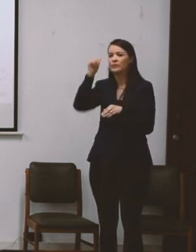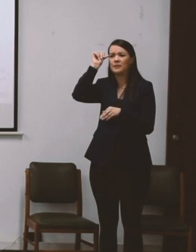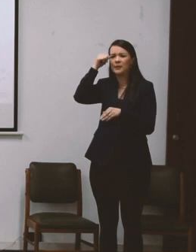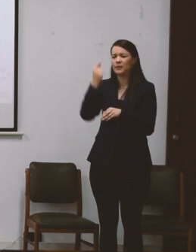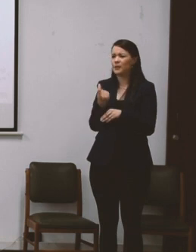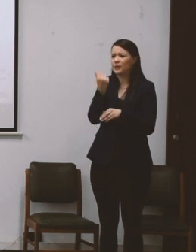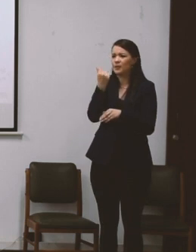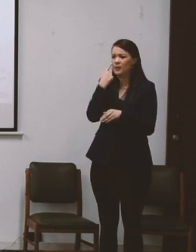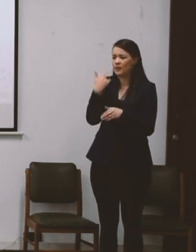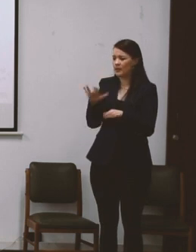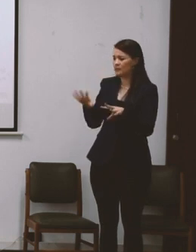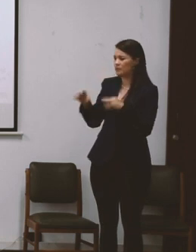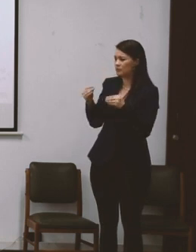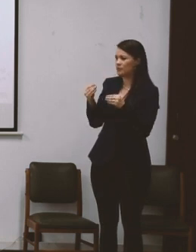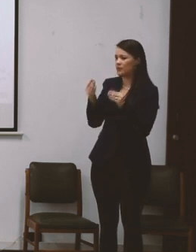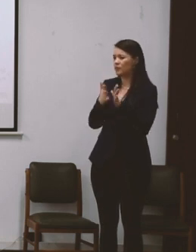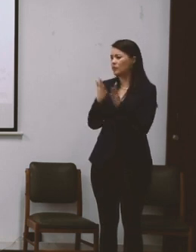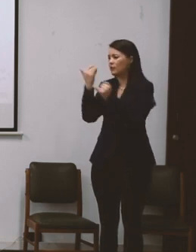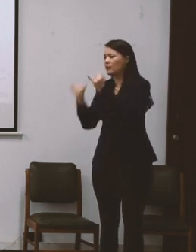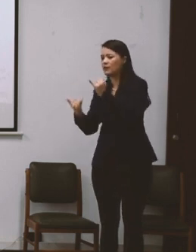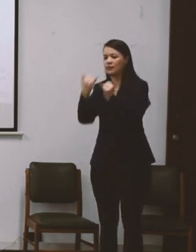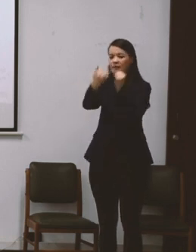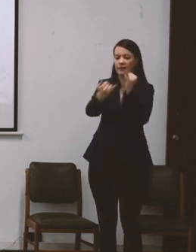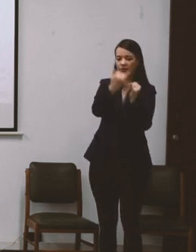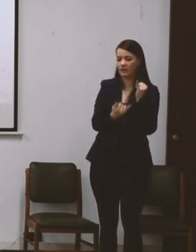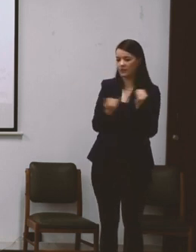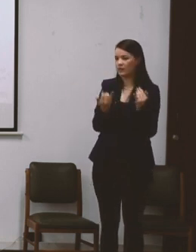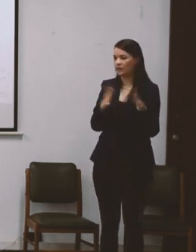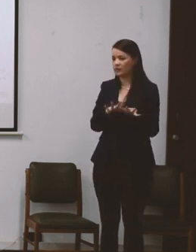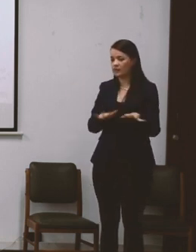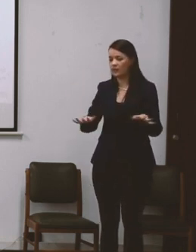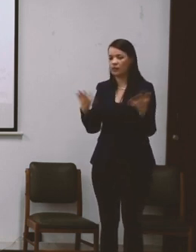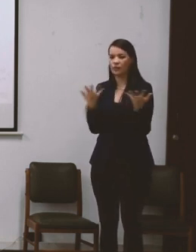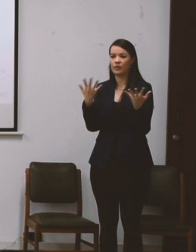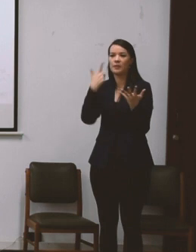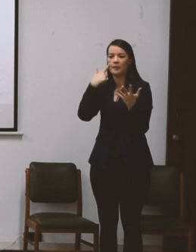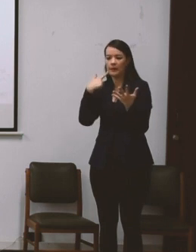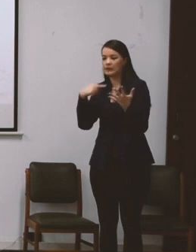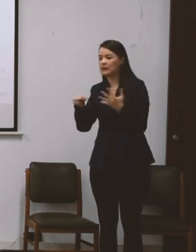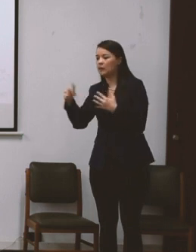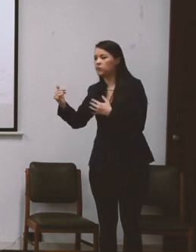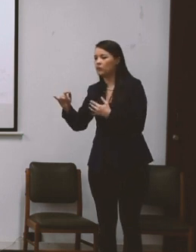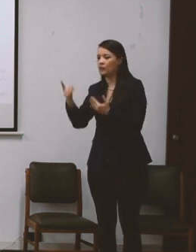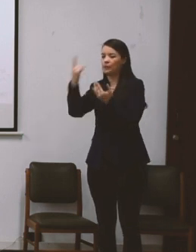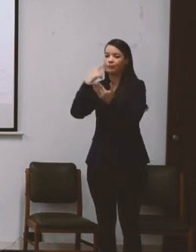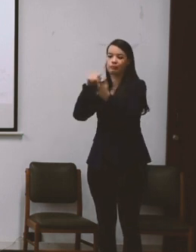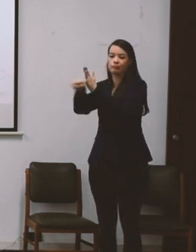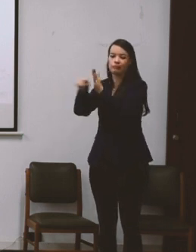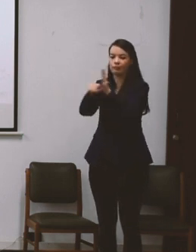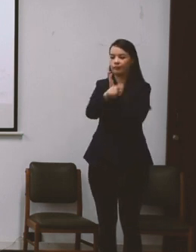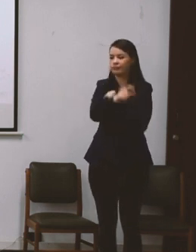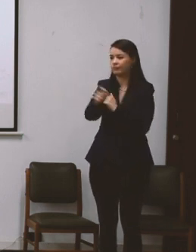de su acogida, sus puntos culminantes y de determinación se convierten en zonas de sacrificio. En este